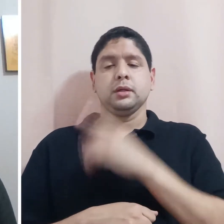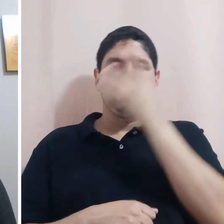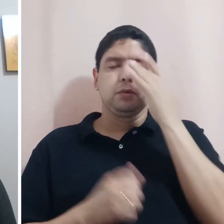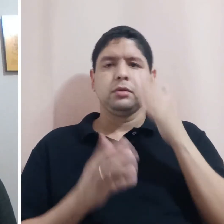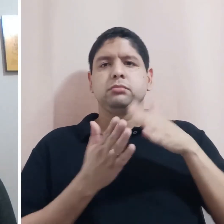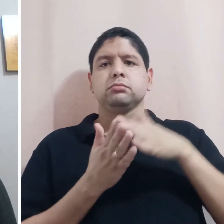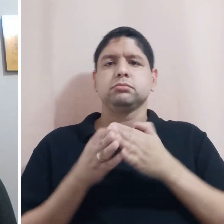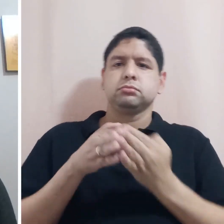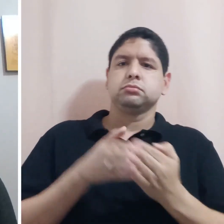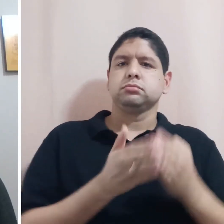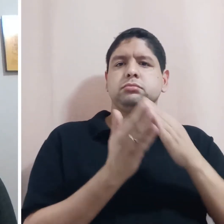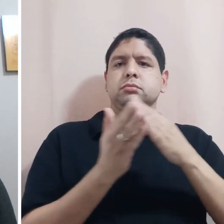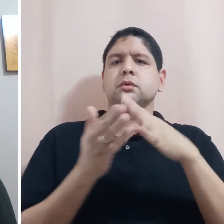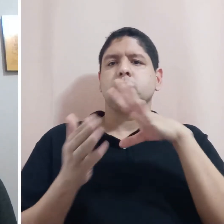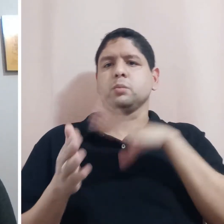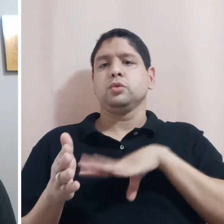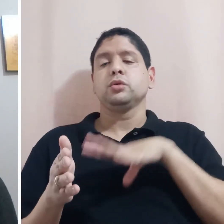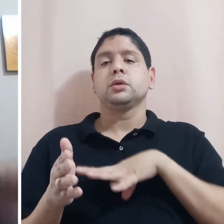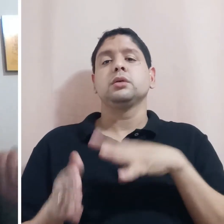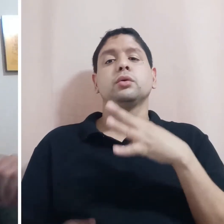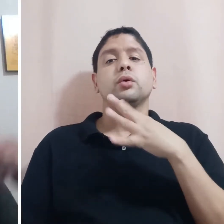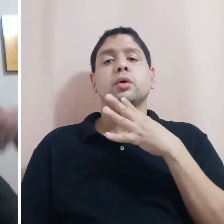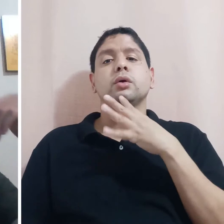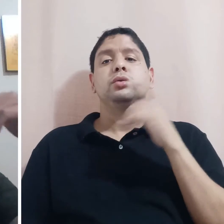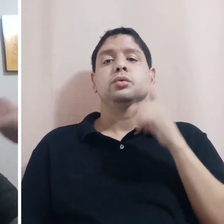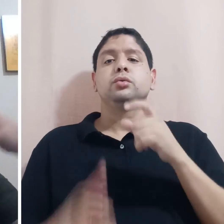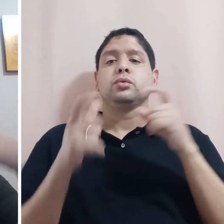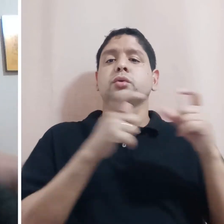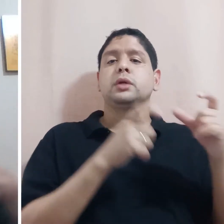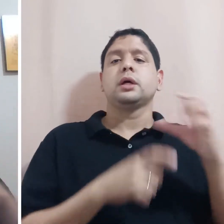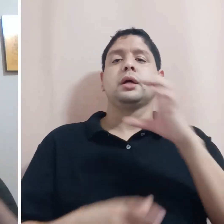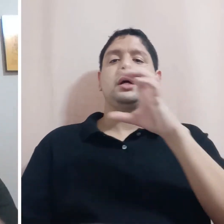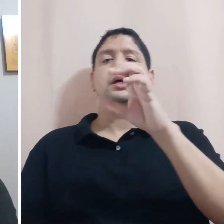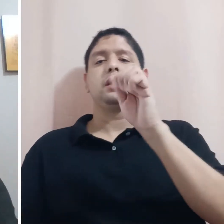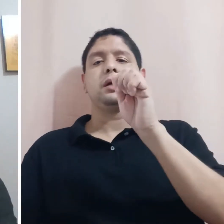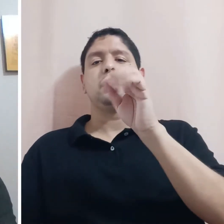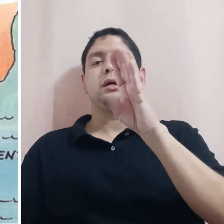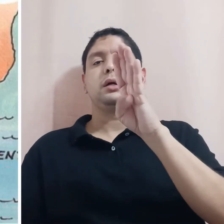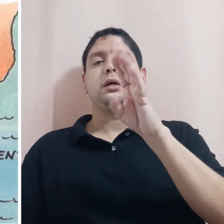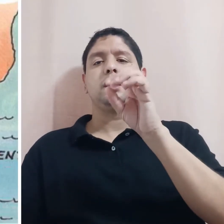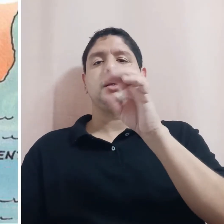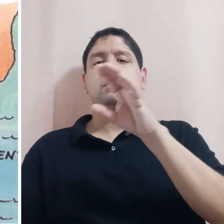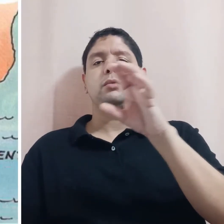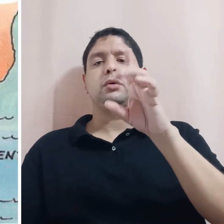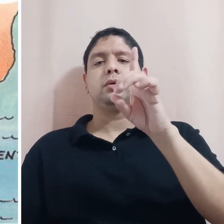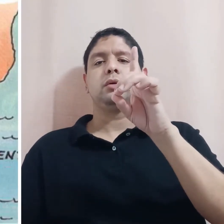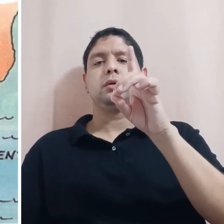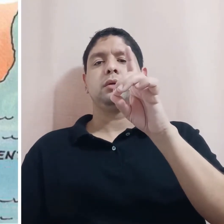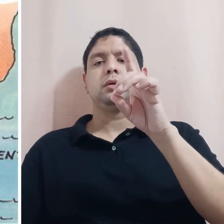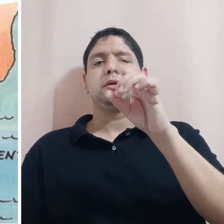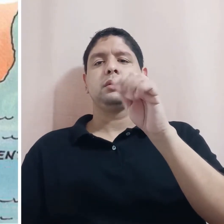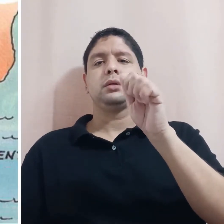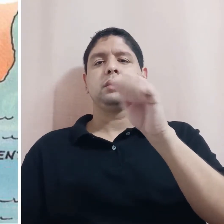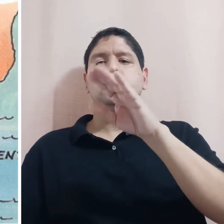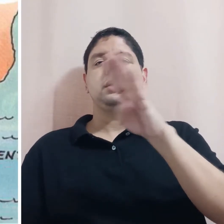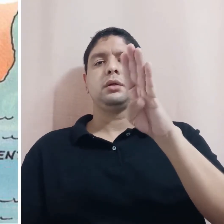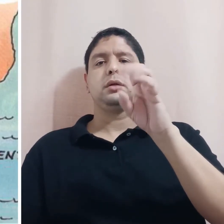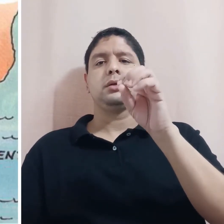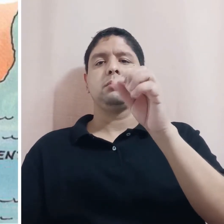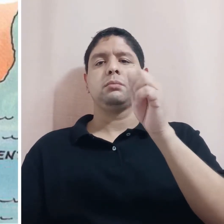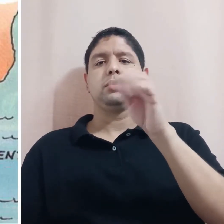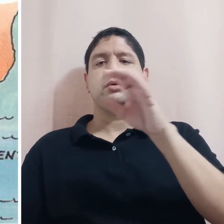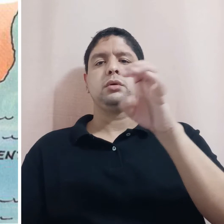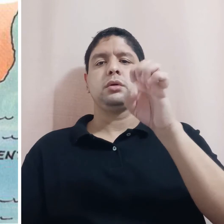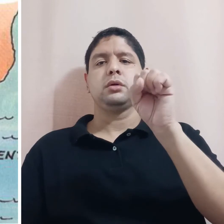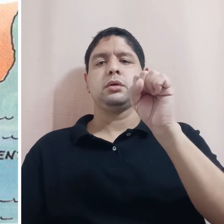1488, né, a gente tem uma expedição dos portugueses que ela consegue contornar o chamado Cabo da Boa Esperança, que era o